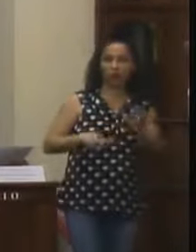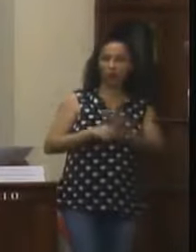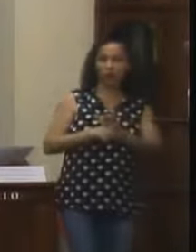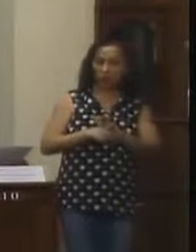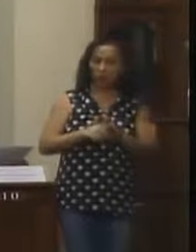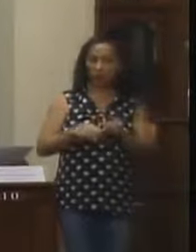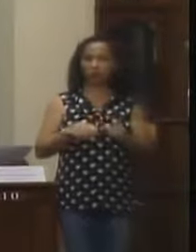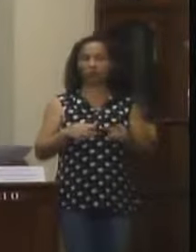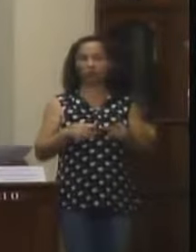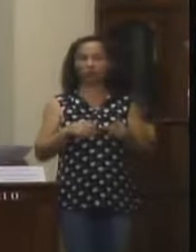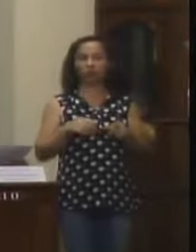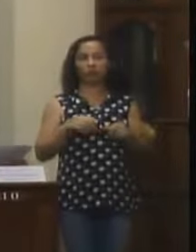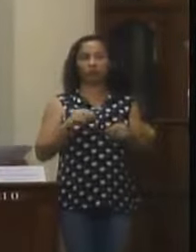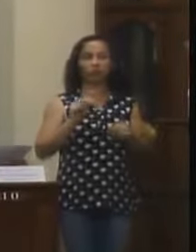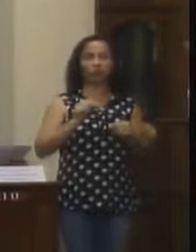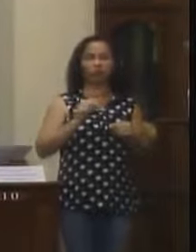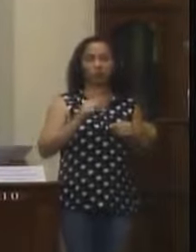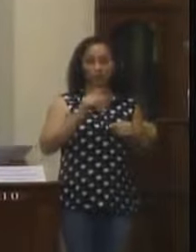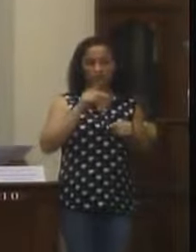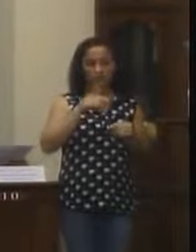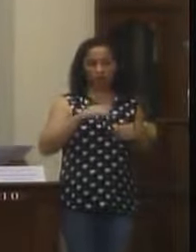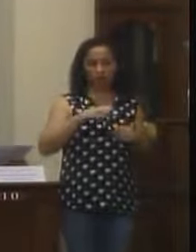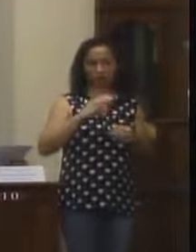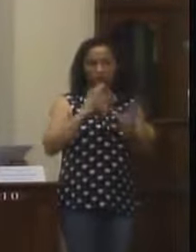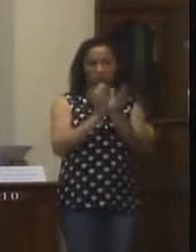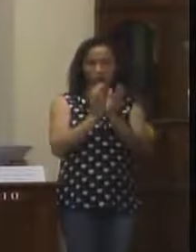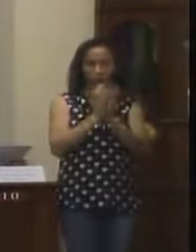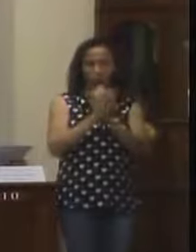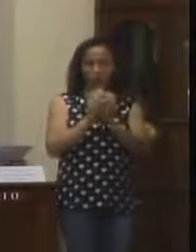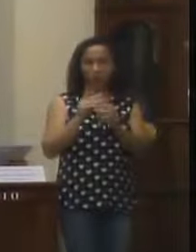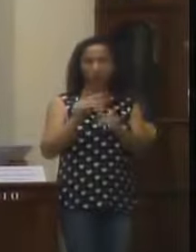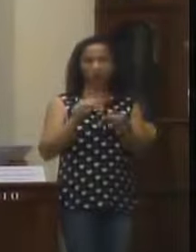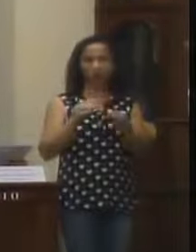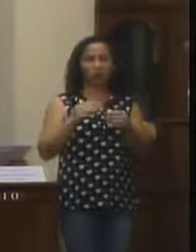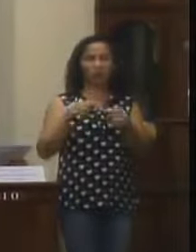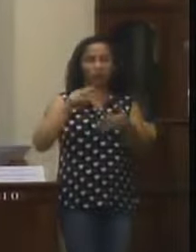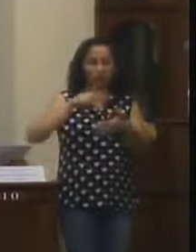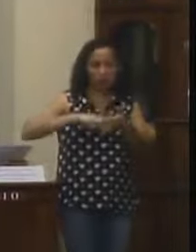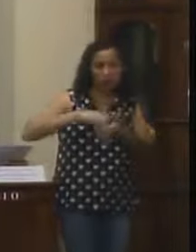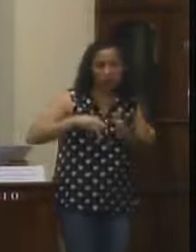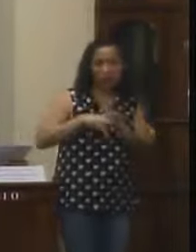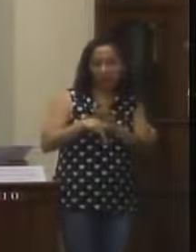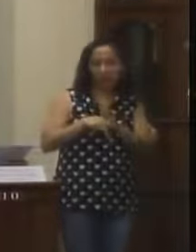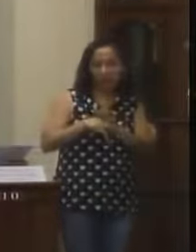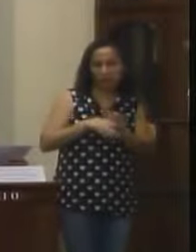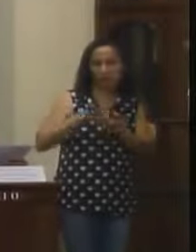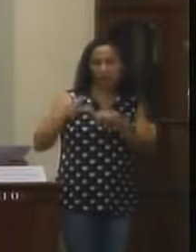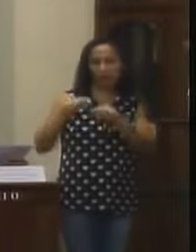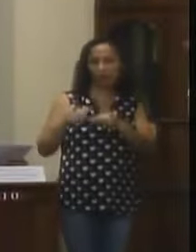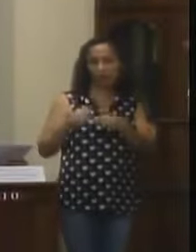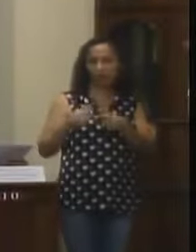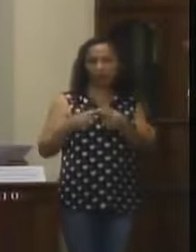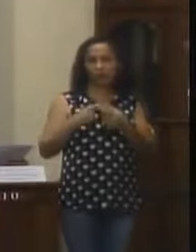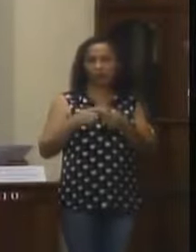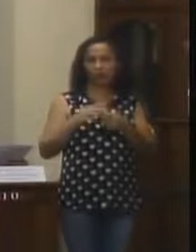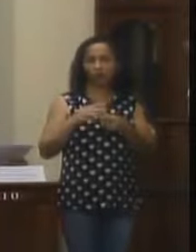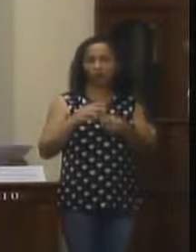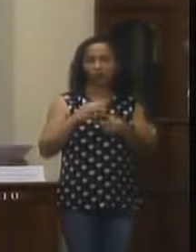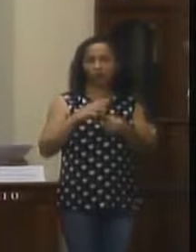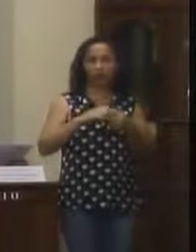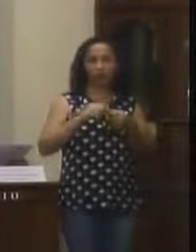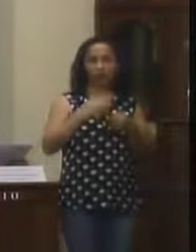complementar recebeu a devida apreciação dessa comissão quanto ao seu aspecto constitucional, legal e jurídico, nos termos do disposto do artigo 32 do